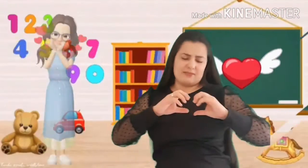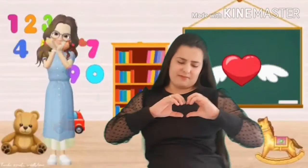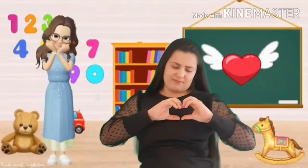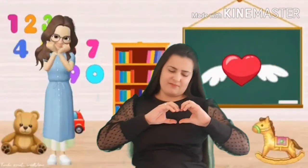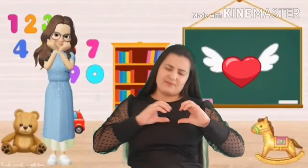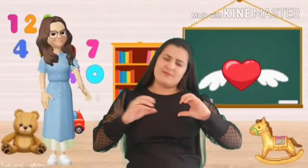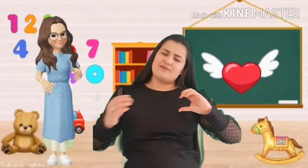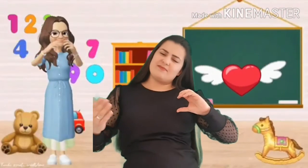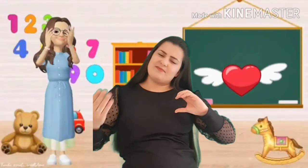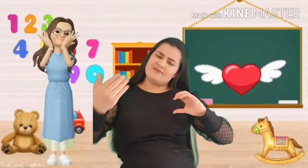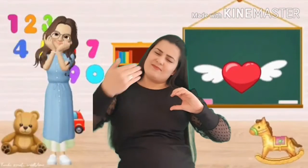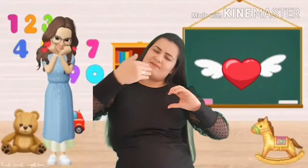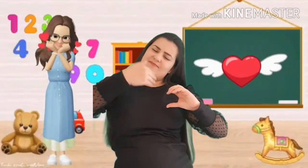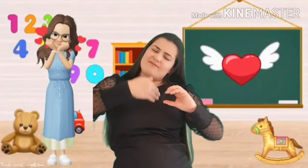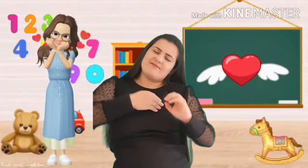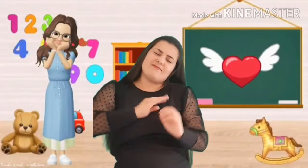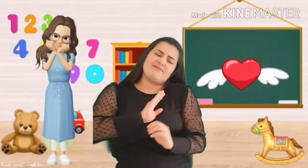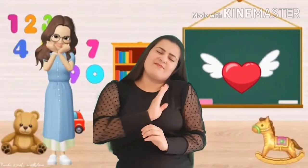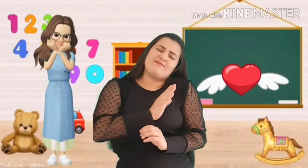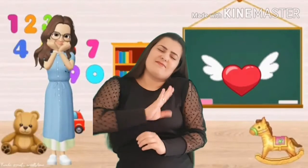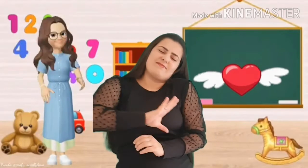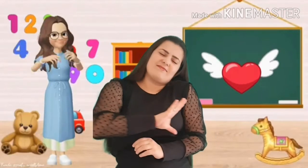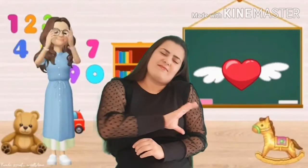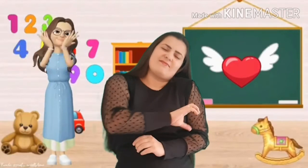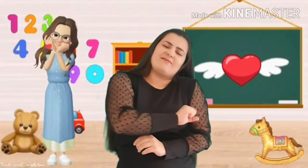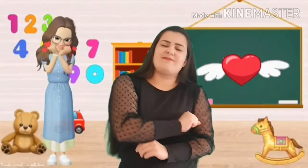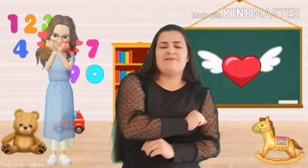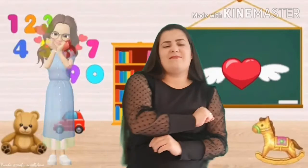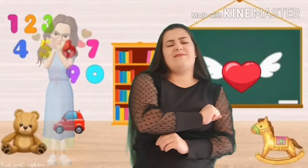coração. Por isso eu amo você.